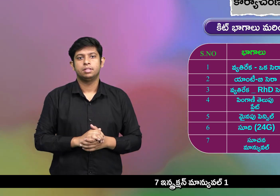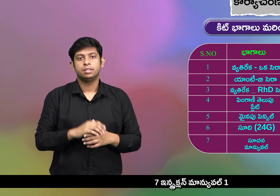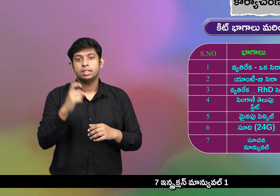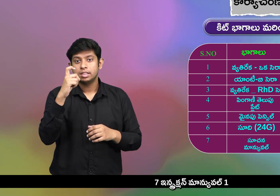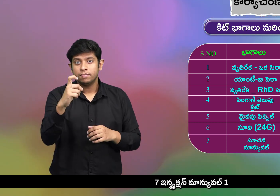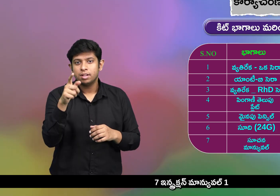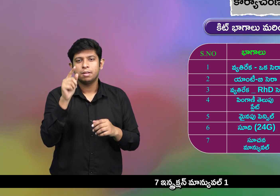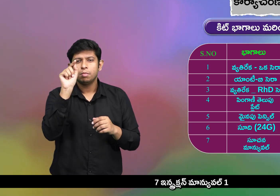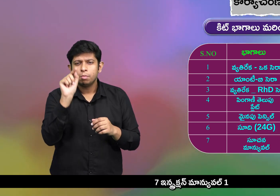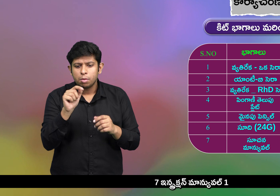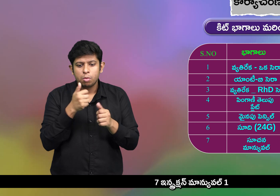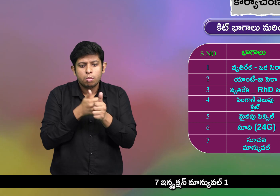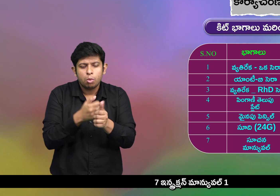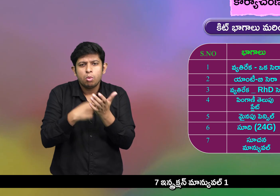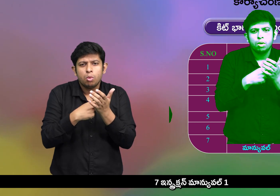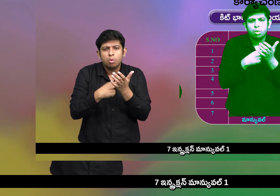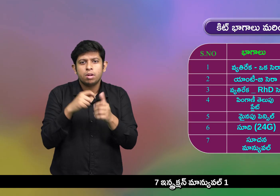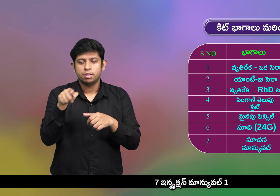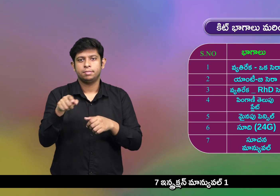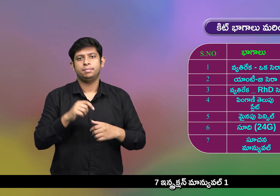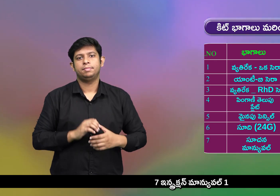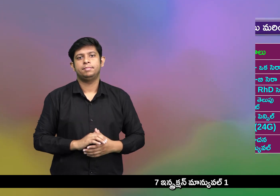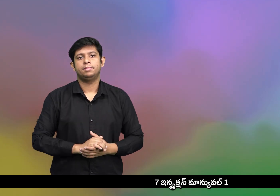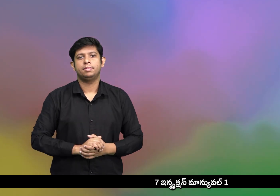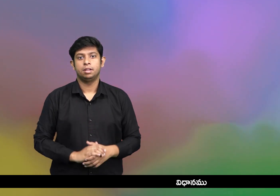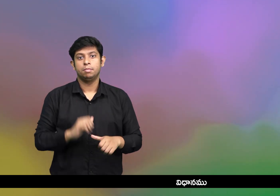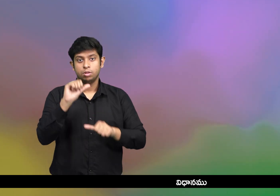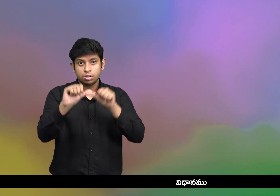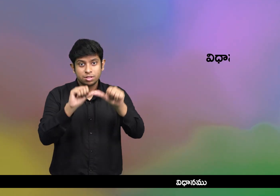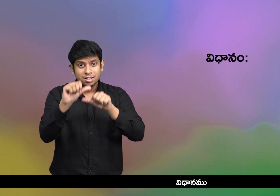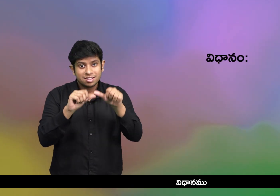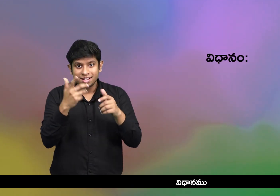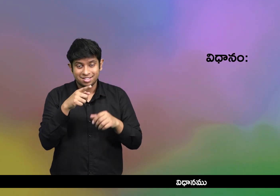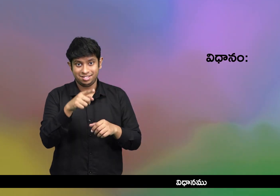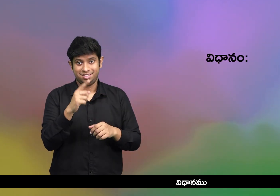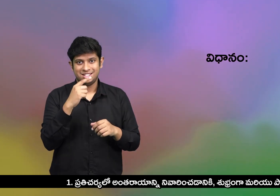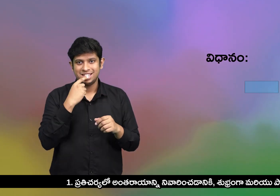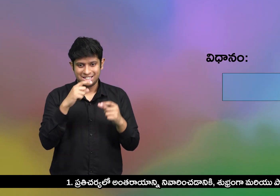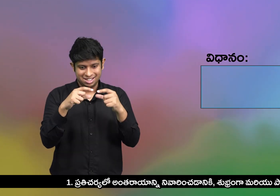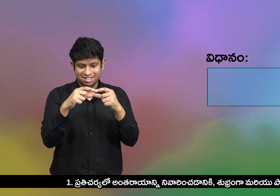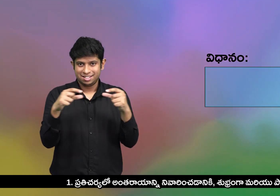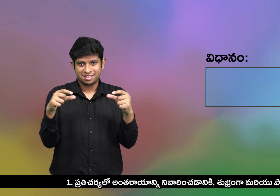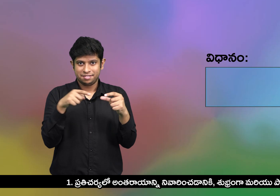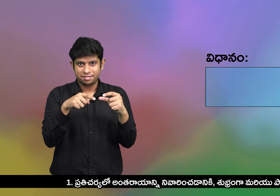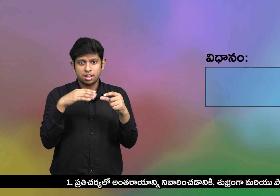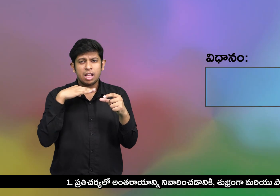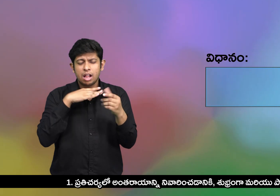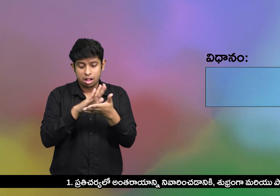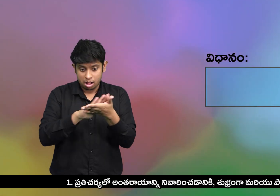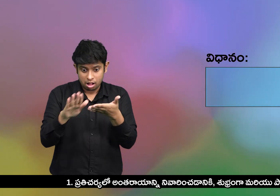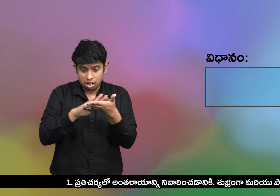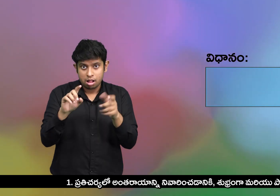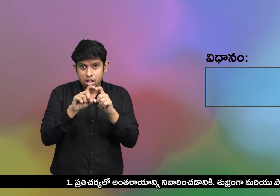7 ఇన్స్ట్రక్షన్ మాన్యువల్ 1. విధానము. 1 ప్రతి